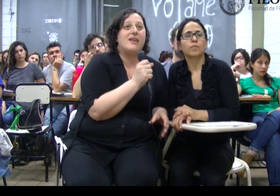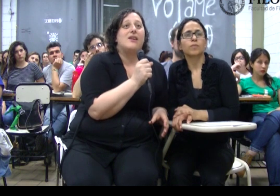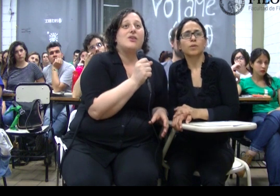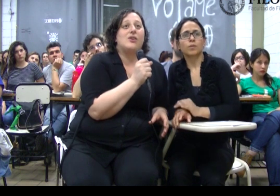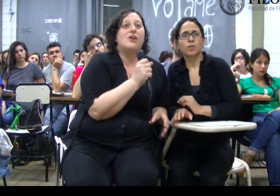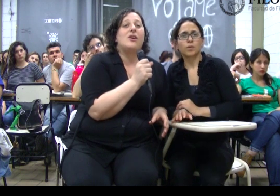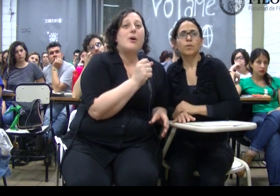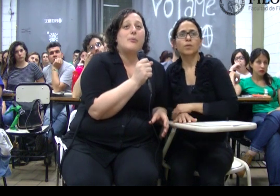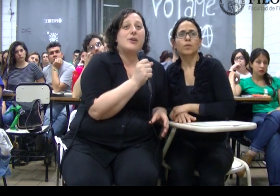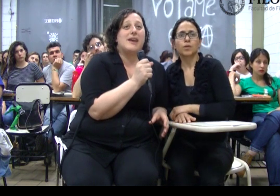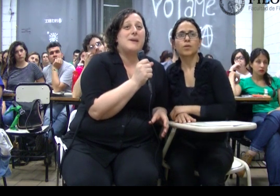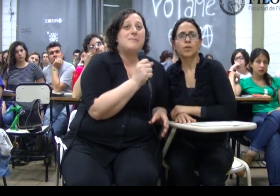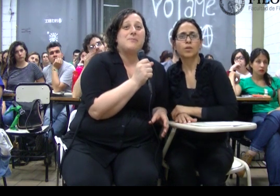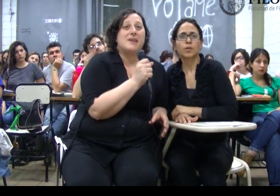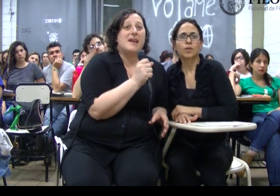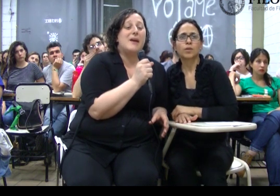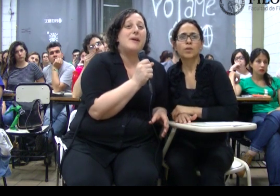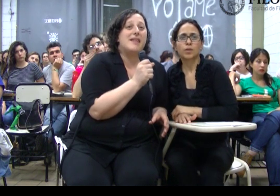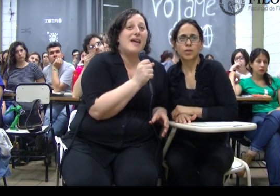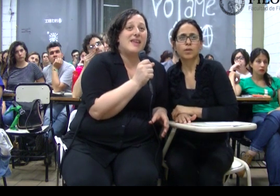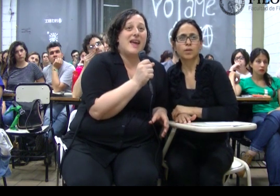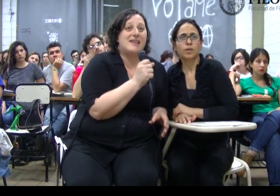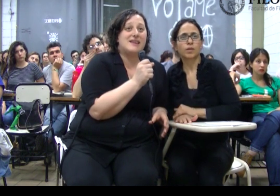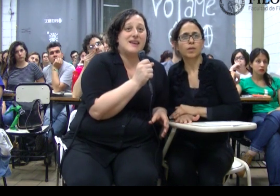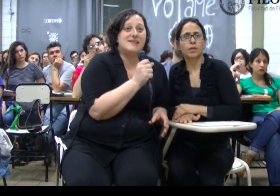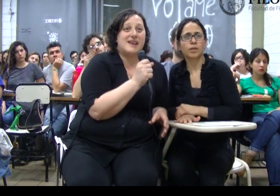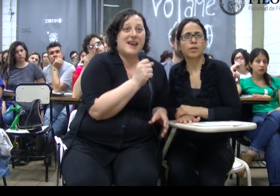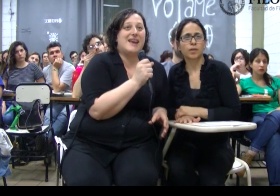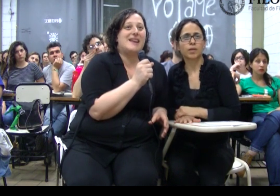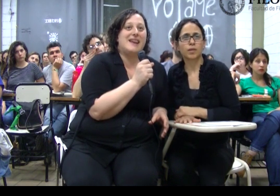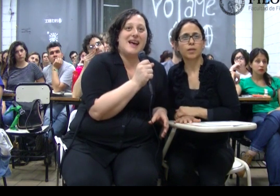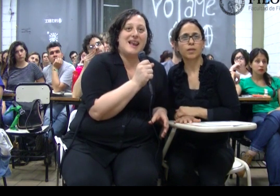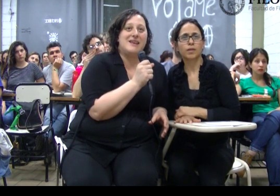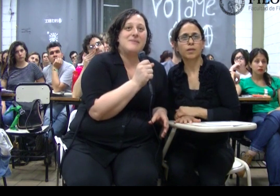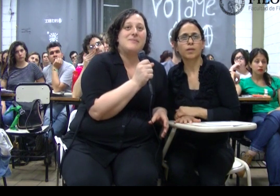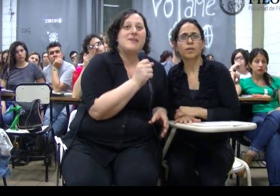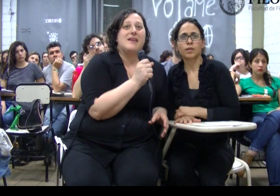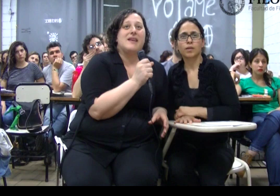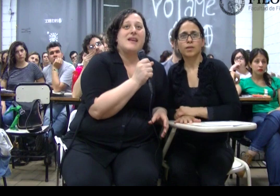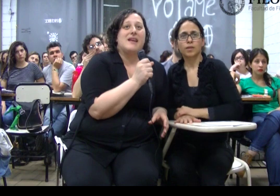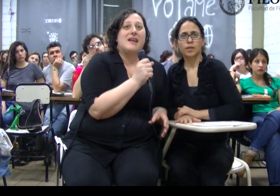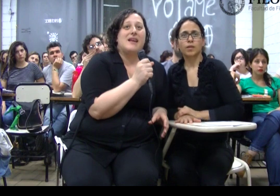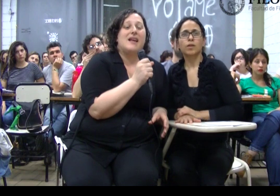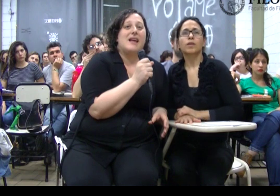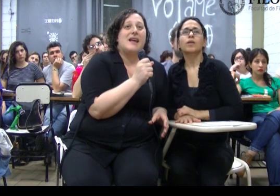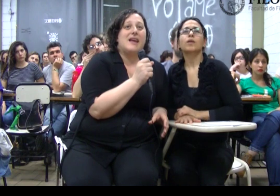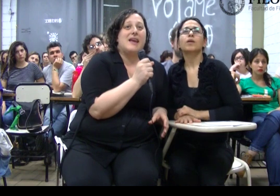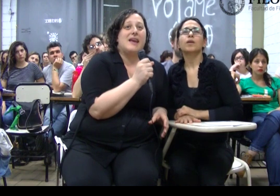claridad, ¿no? Porque es verdad que antes, en general,